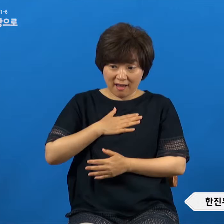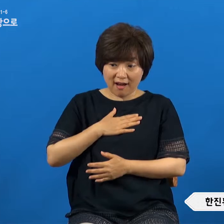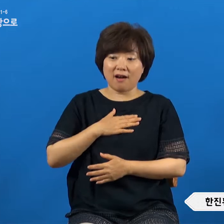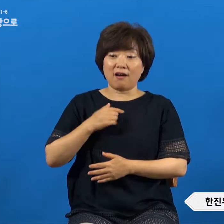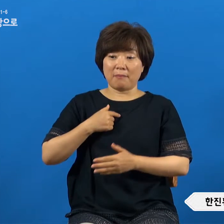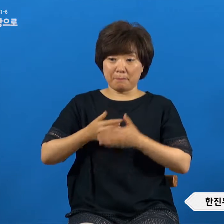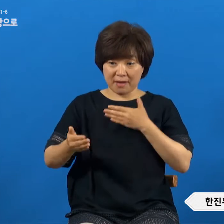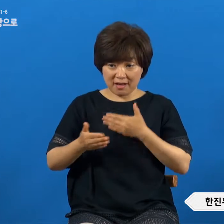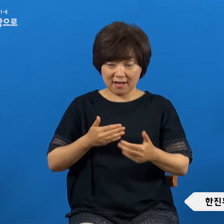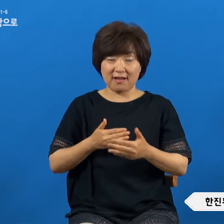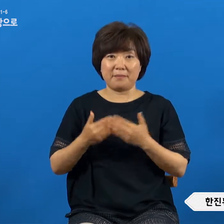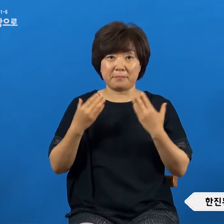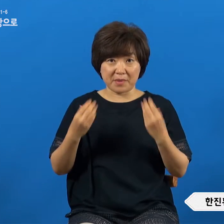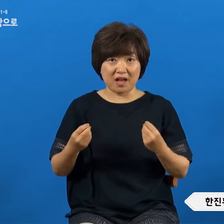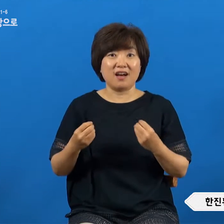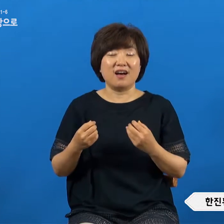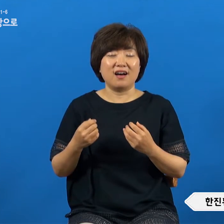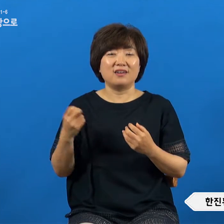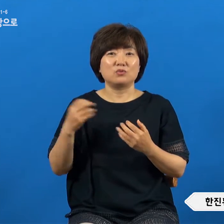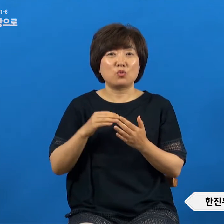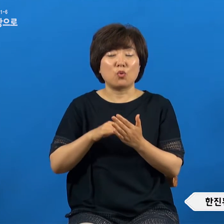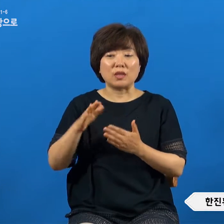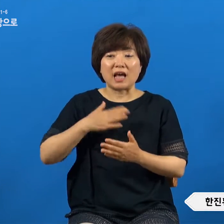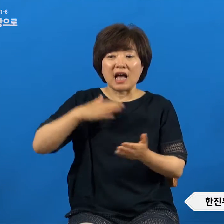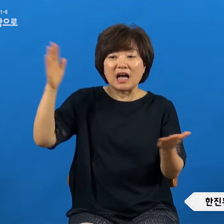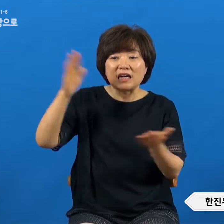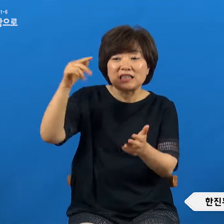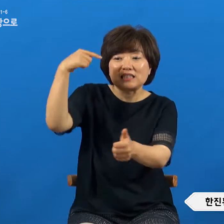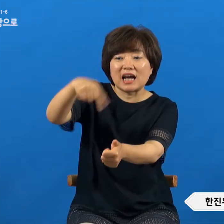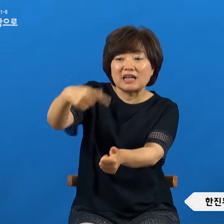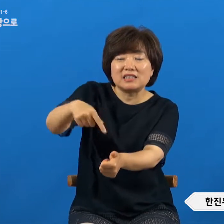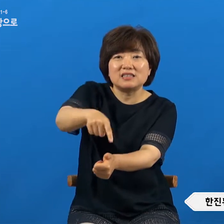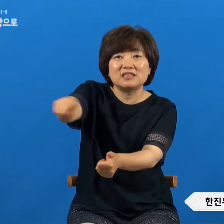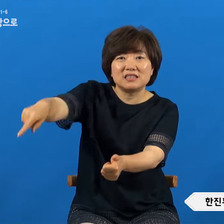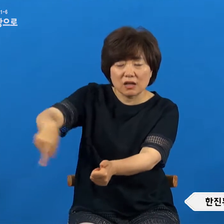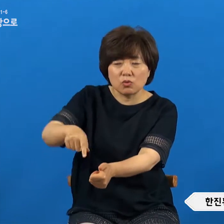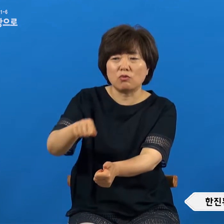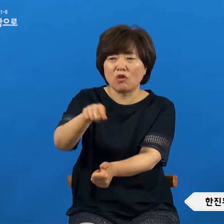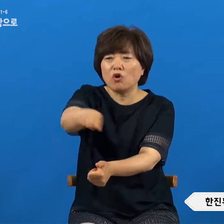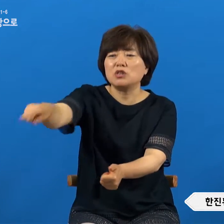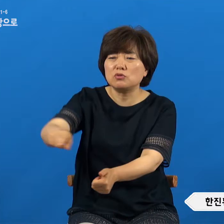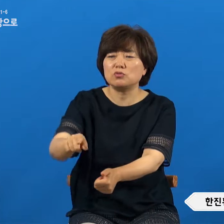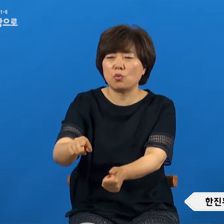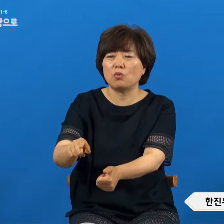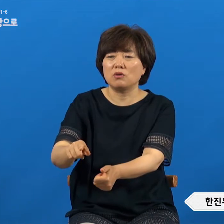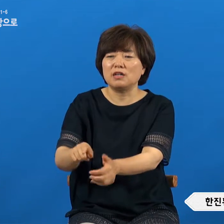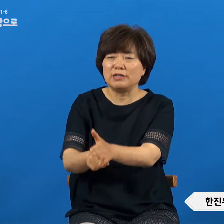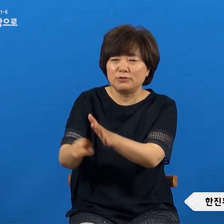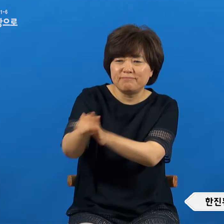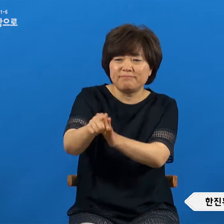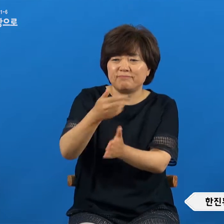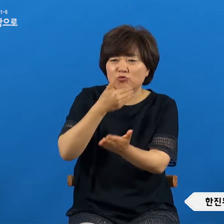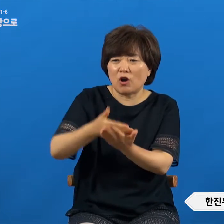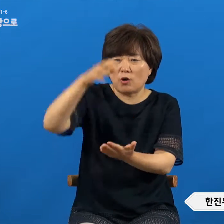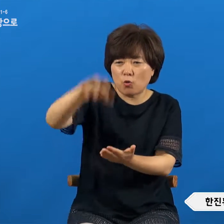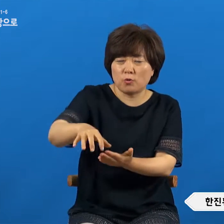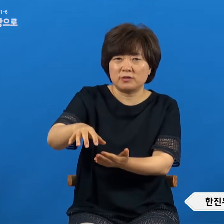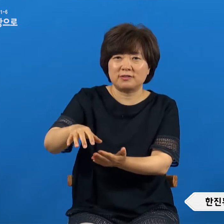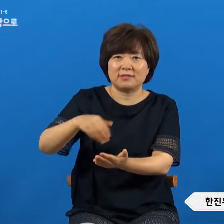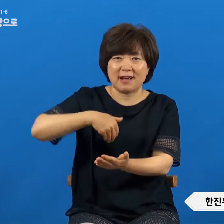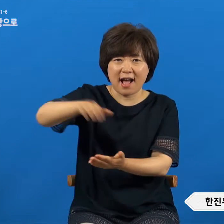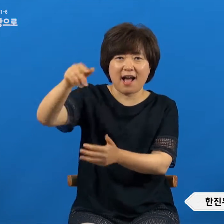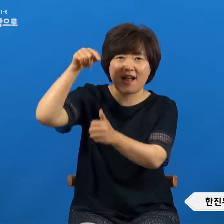자기가 그랬고, 그리고 가르치는 이 학생들에게 최전방으로 가라고 한 것입니다.